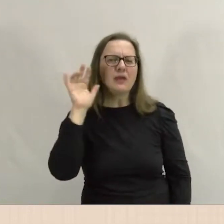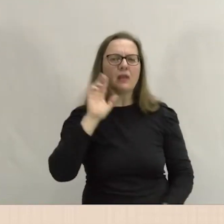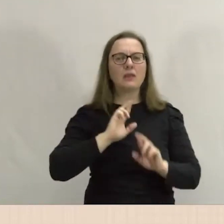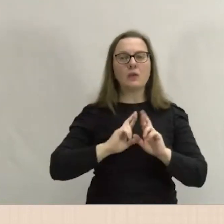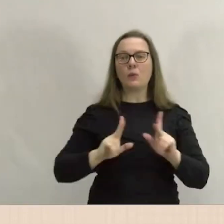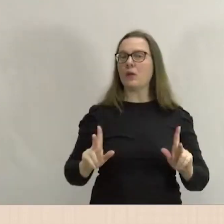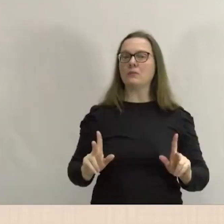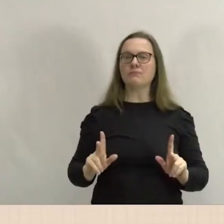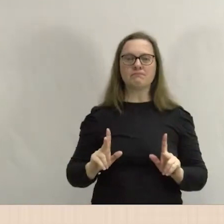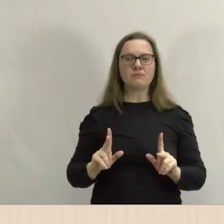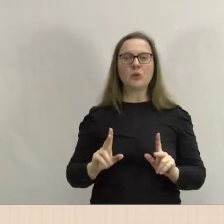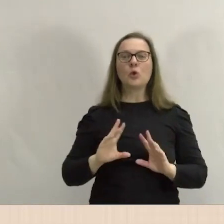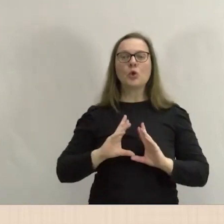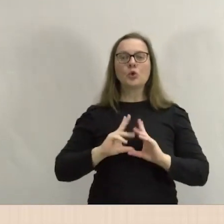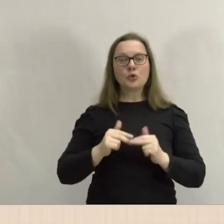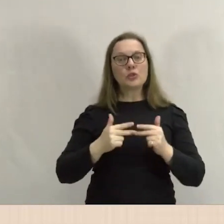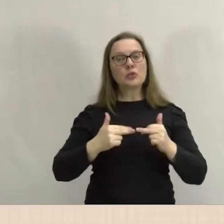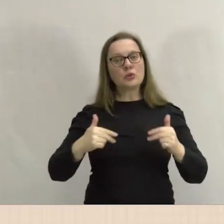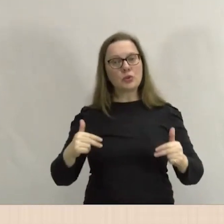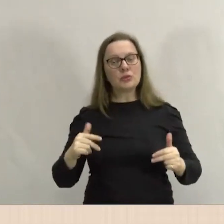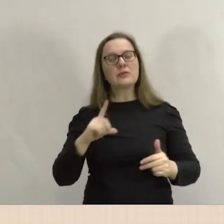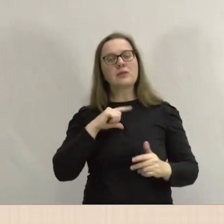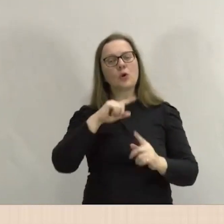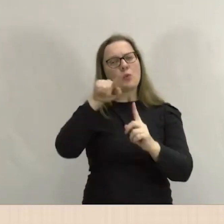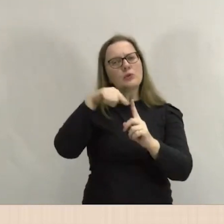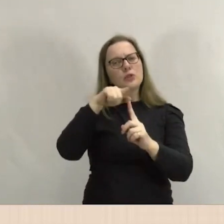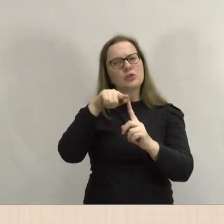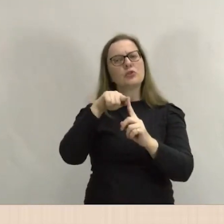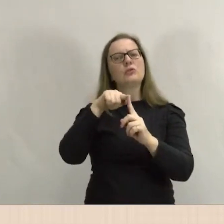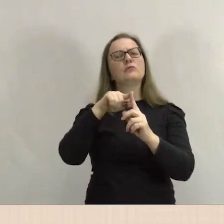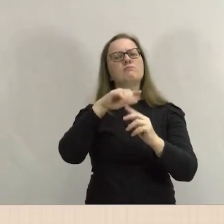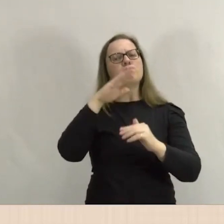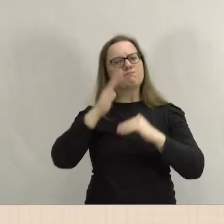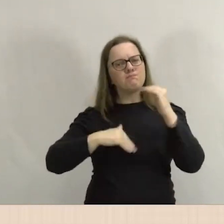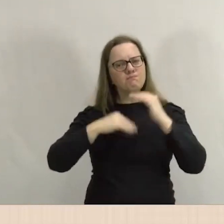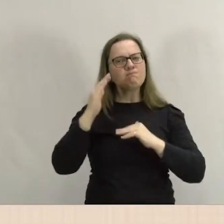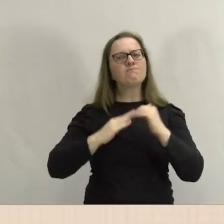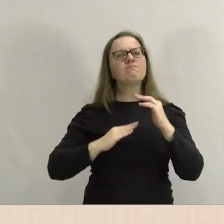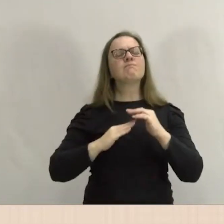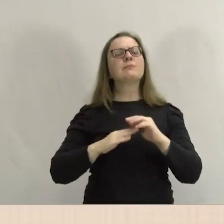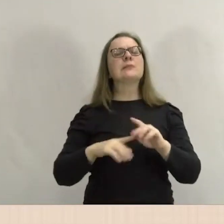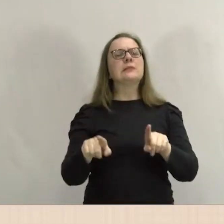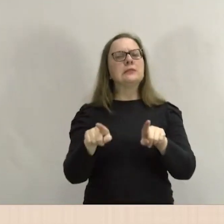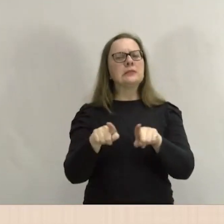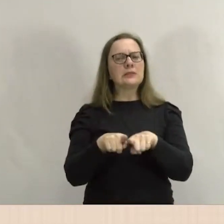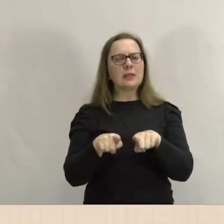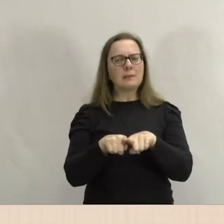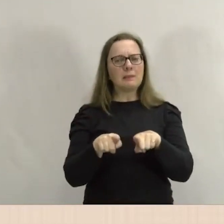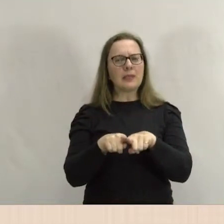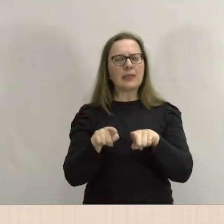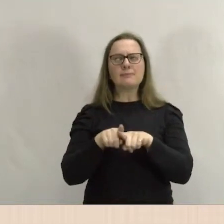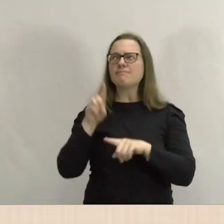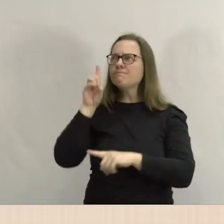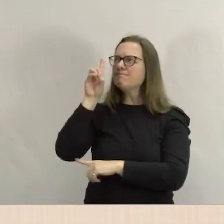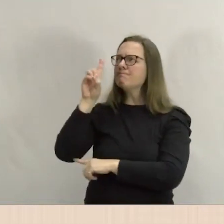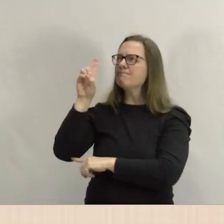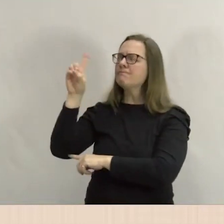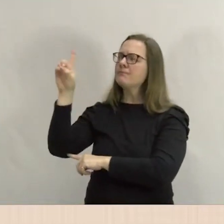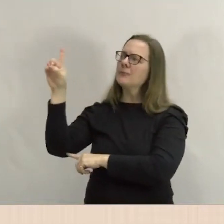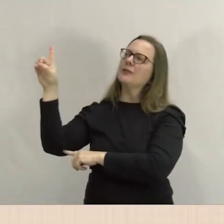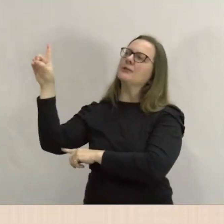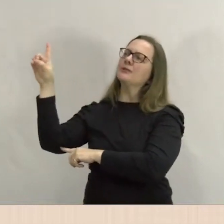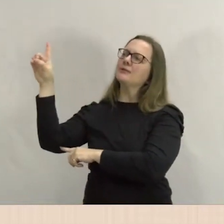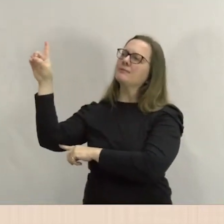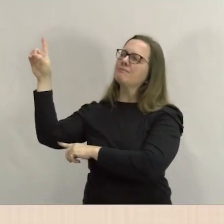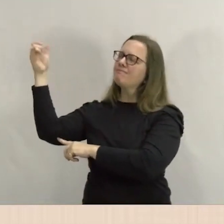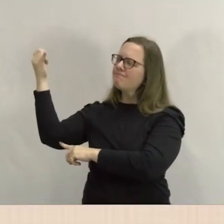seu motivo prático. E assim será a palavra que sair